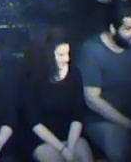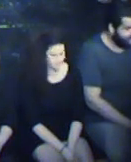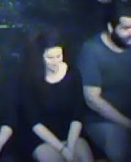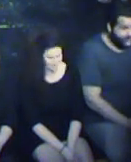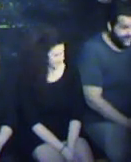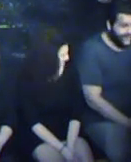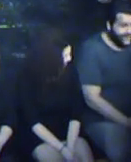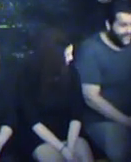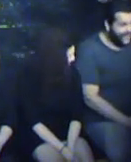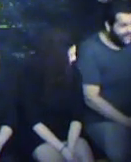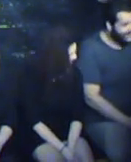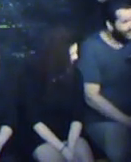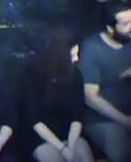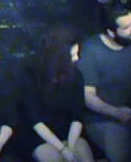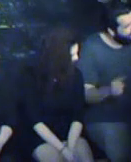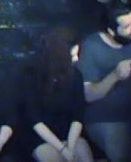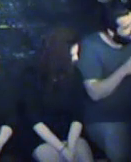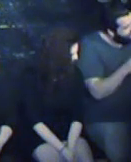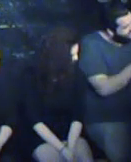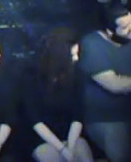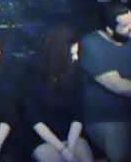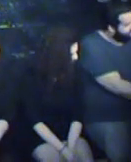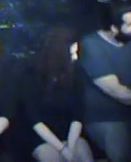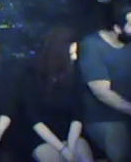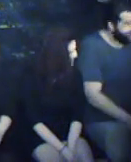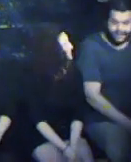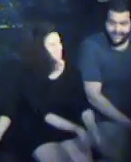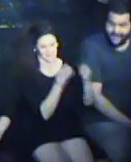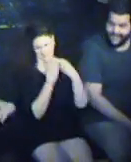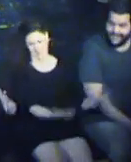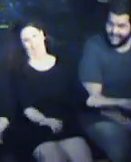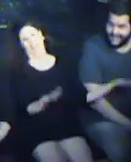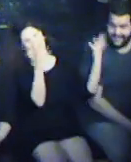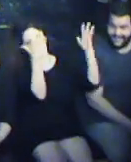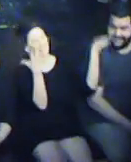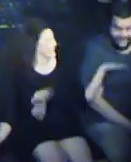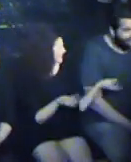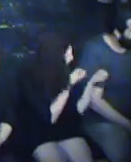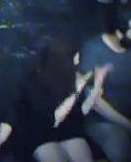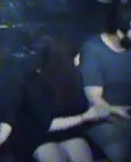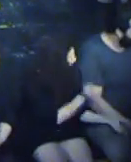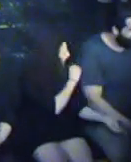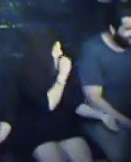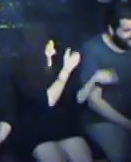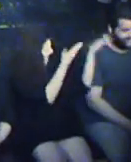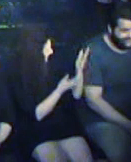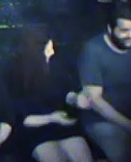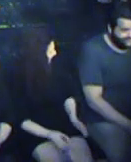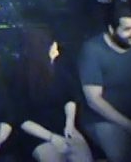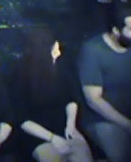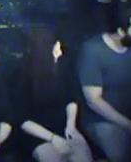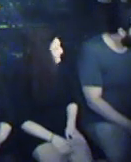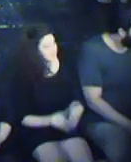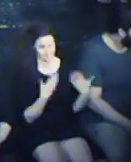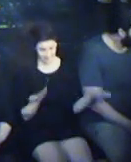se mueve por allí, que se mueve por allá. Muy bien, Tita Tana. ¡Has cantado! Y